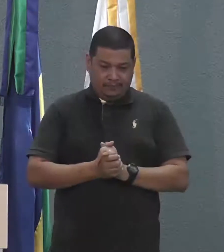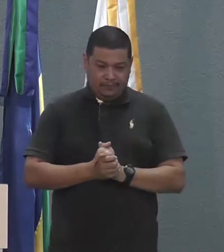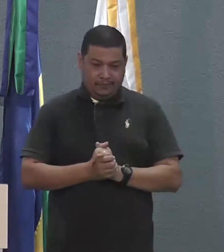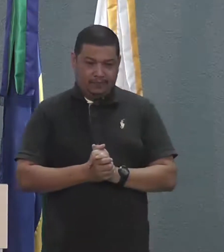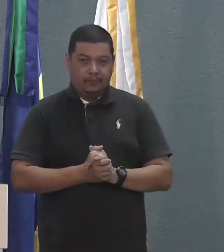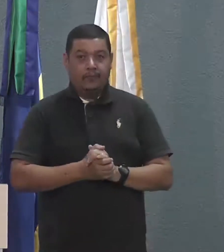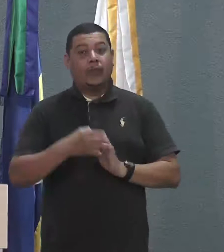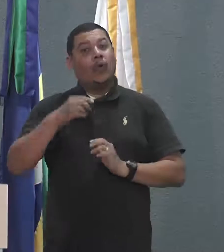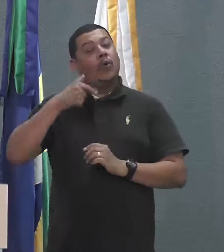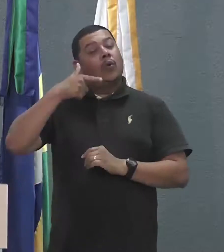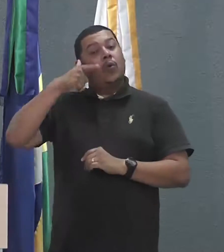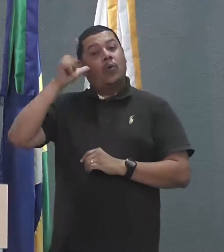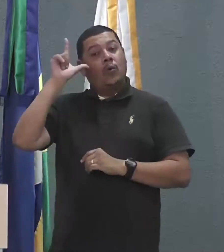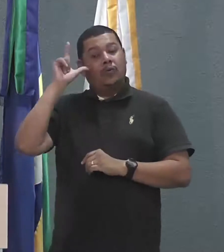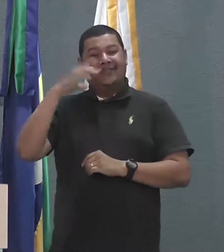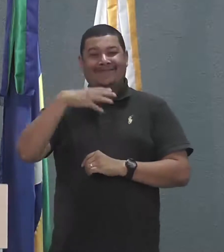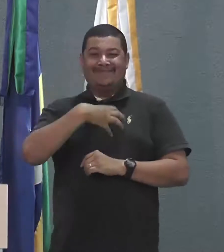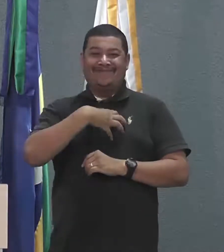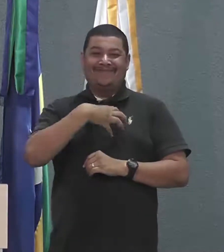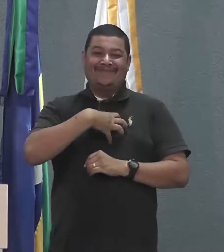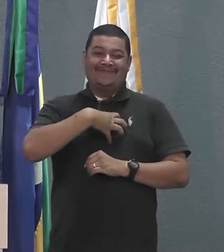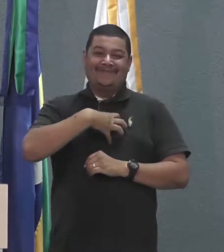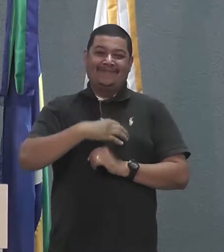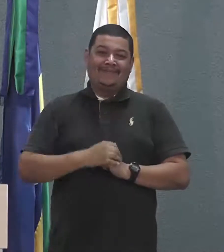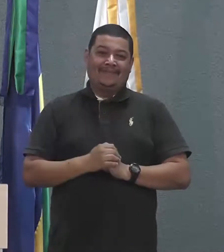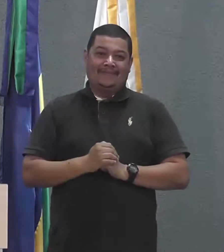No dia de ontem, infelizmente,